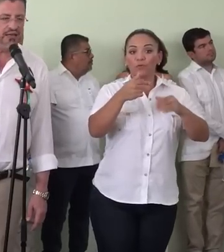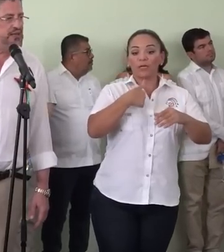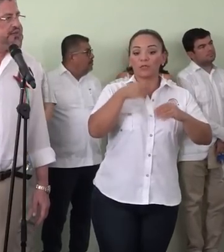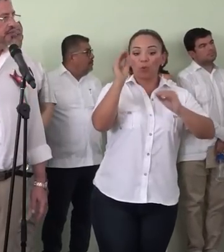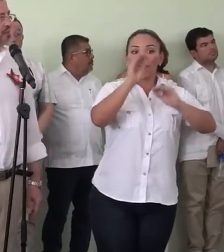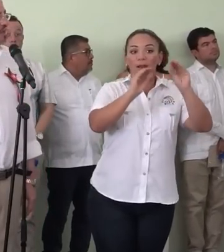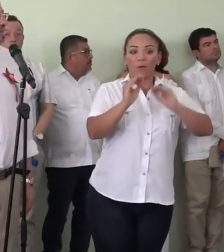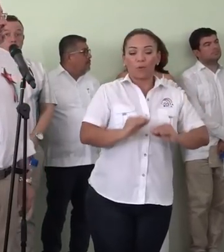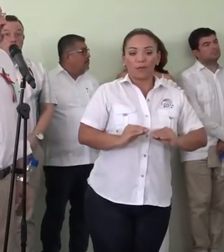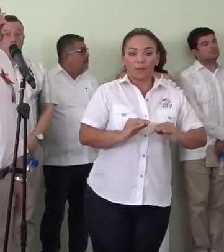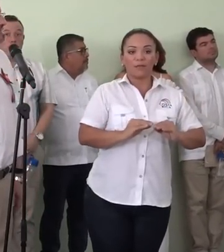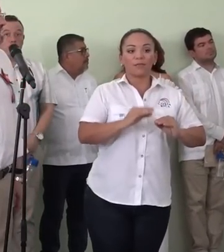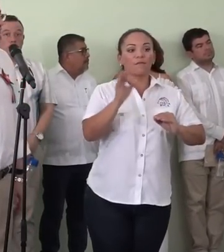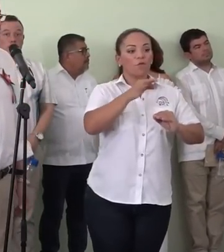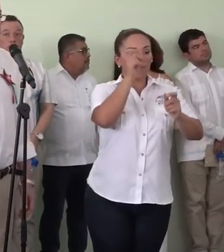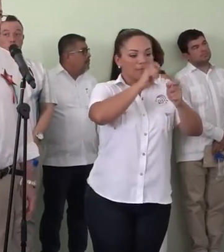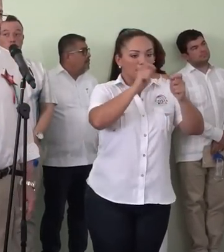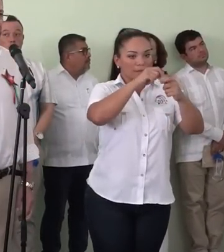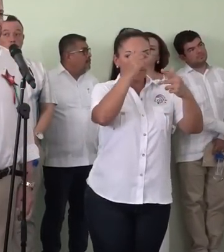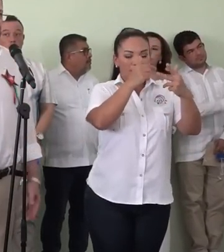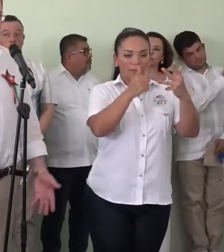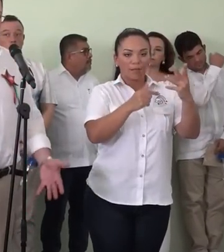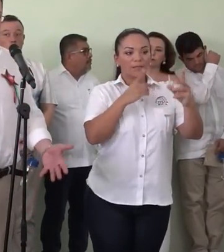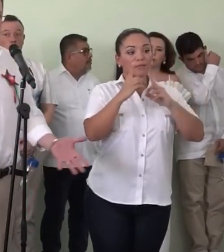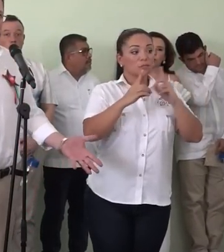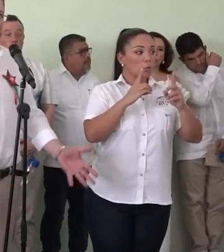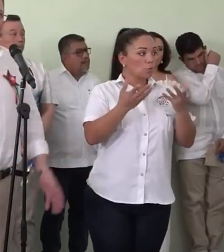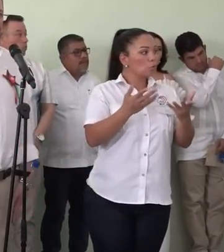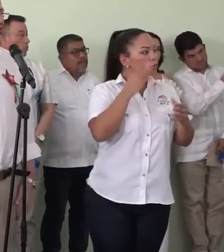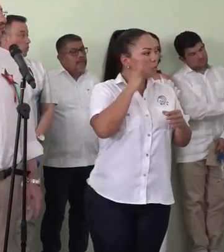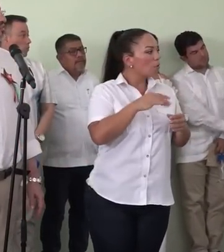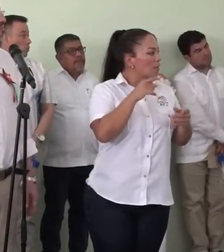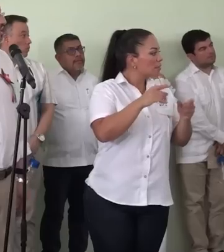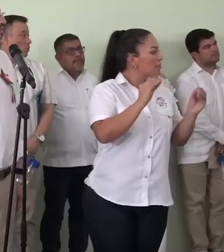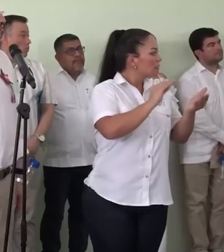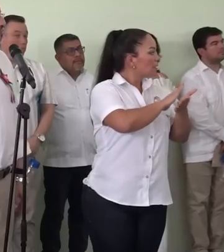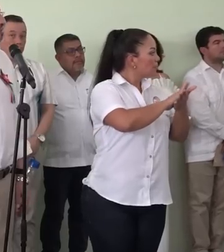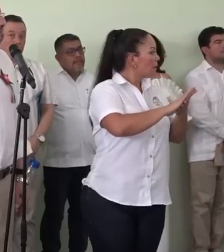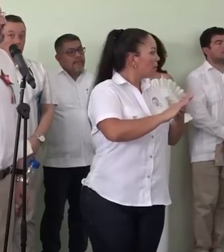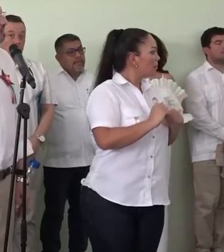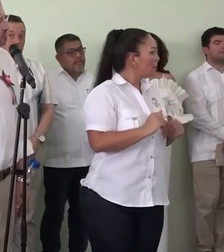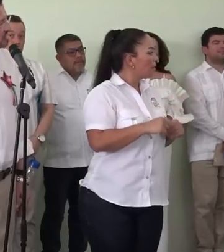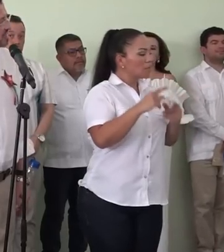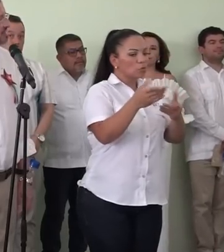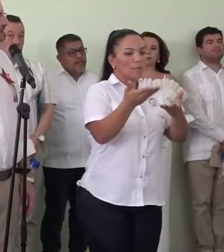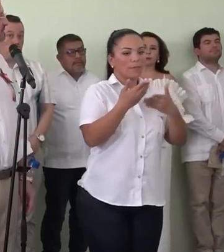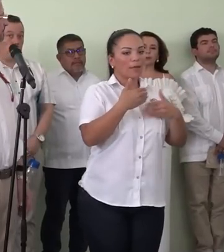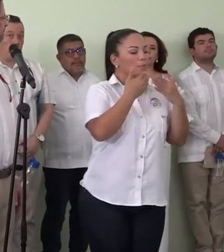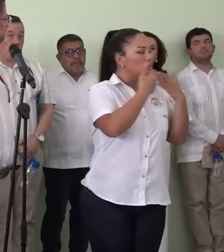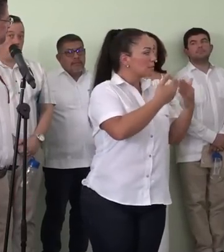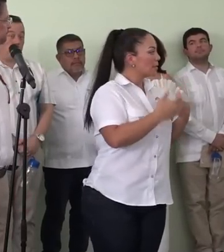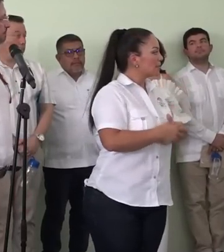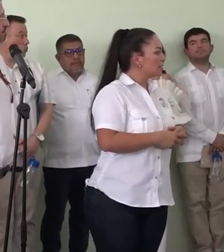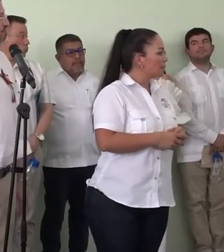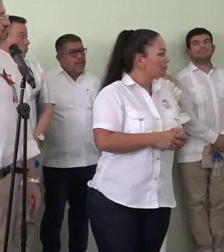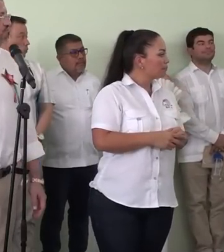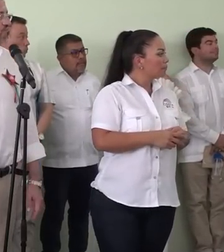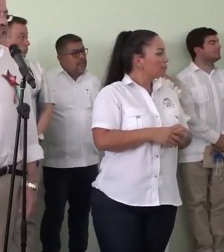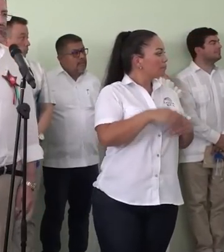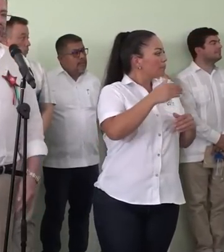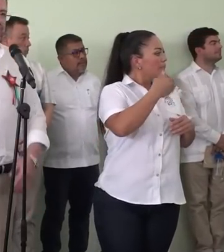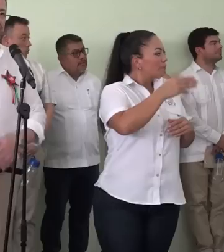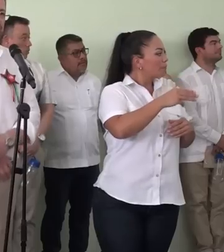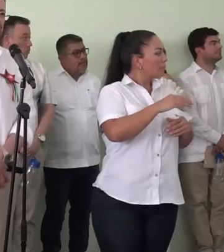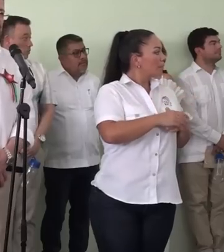elaboré de manera detallada en el discurso, yo creo que es absolutamente transparente. Eso es lo que me deja. Muchas gracias. Continuamos